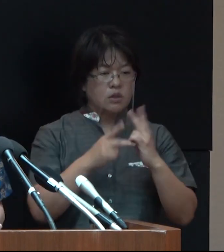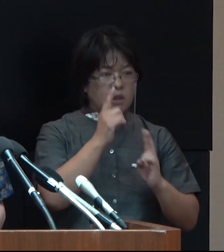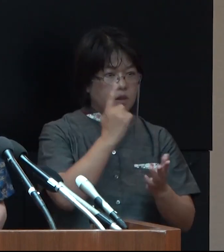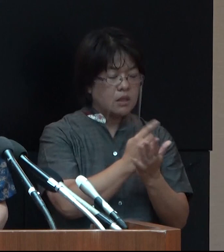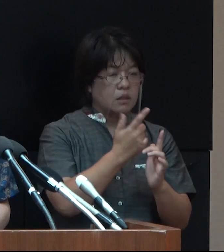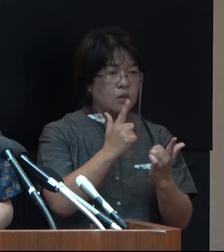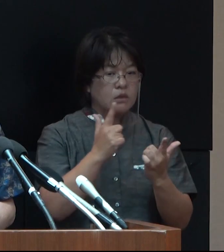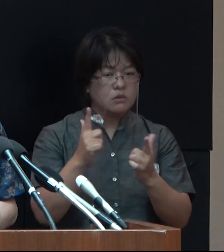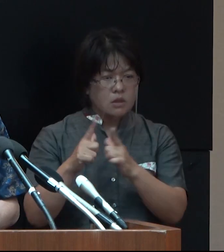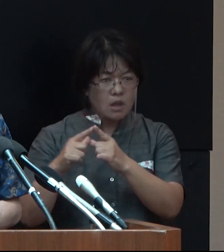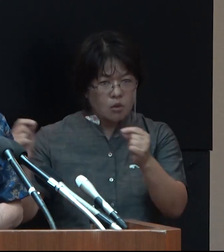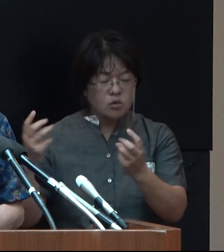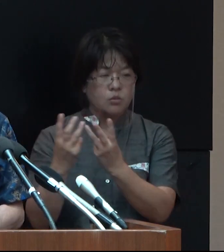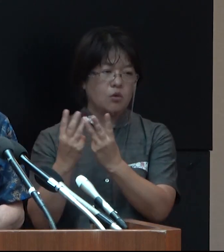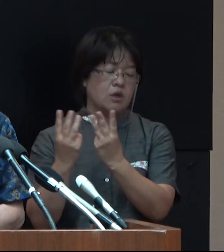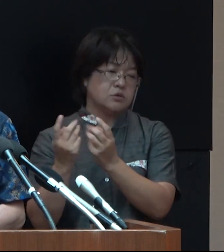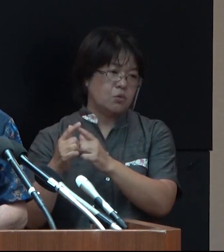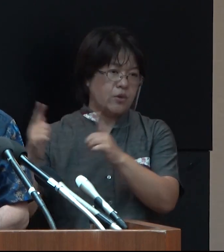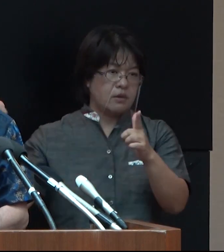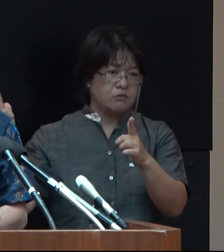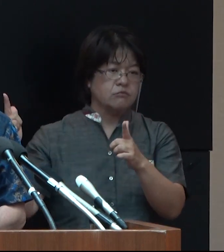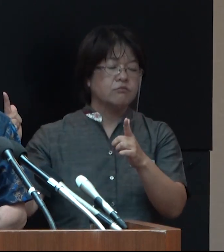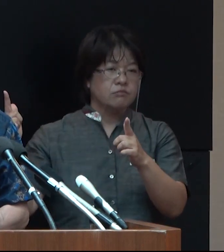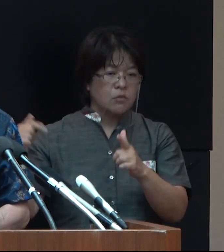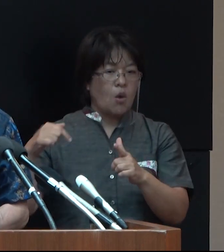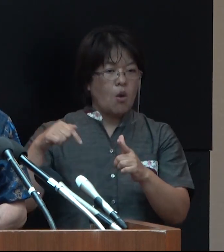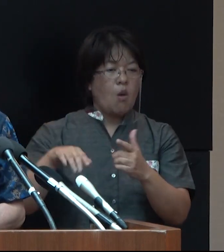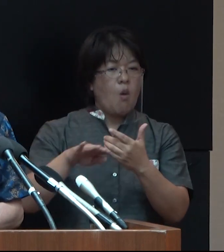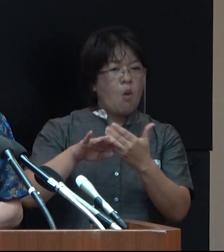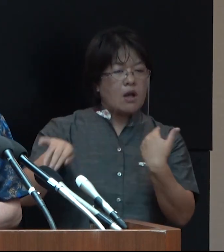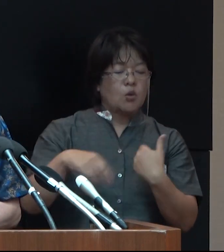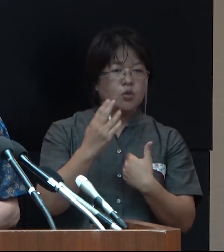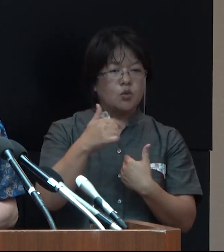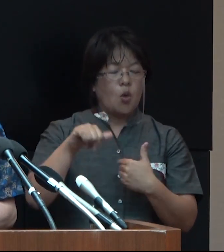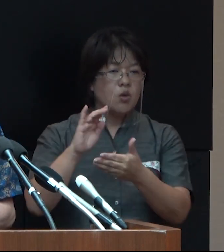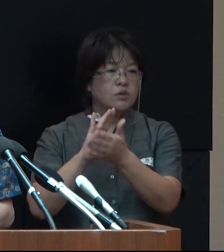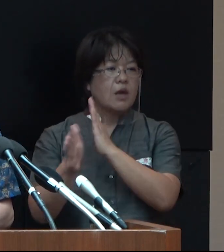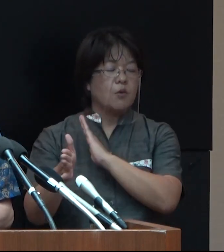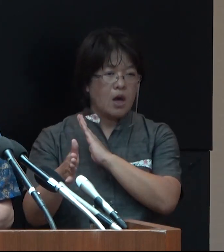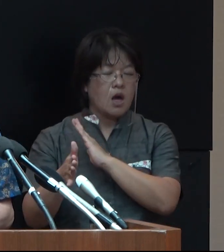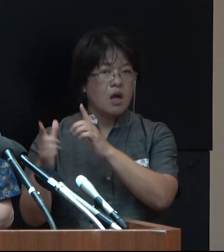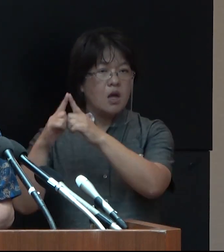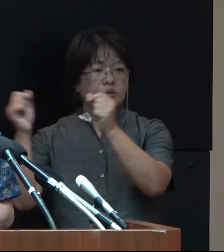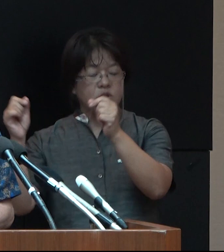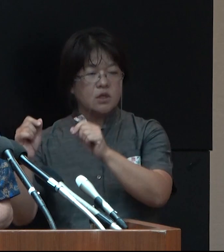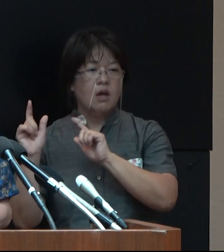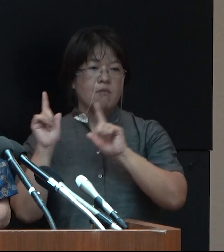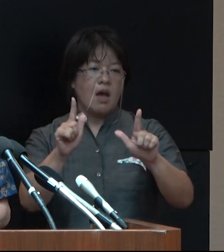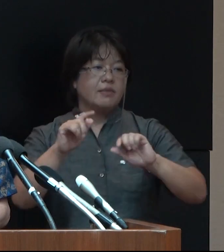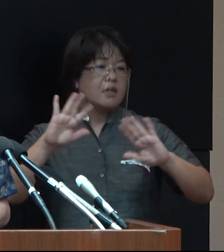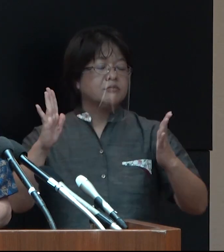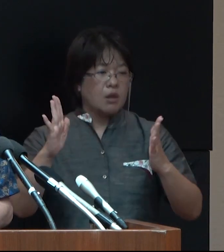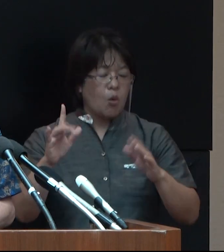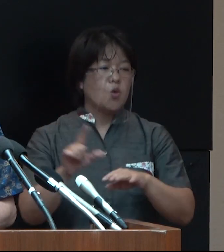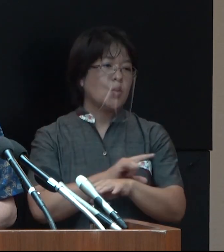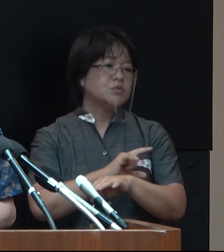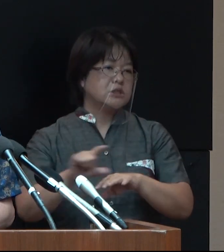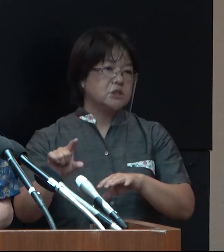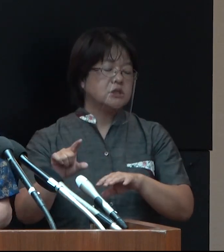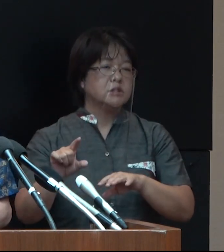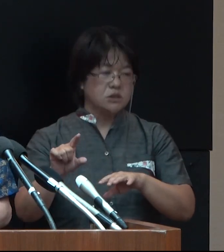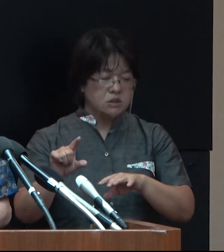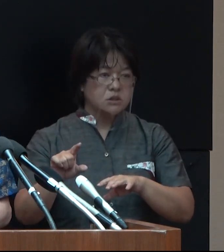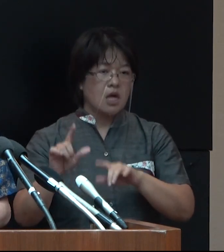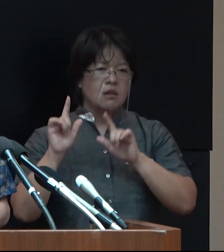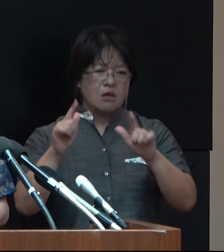全国も広がっている。ですからおそらく他の都道府県も国が緊急事態宣言を出さなくてももう独自に緊急事態宣